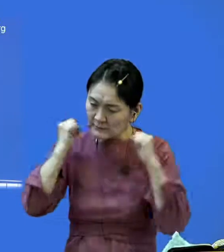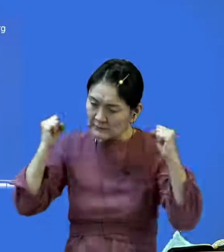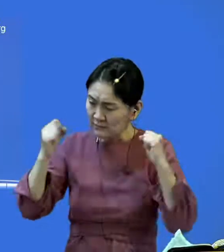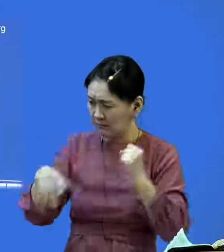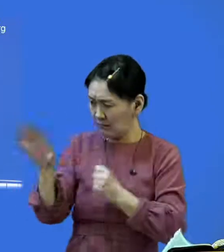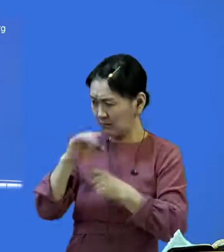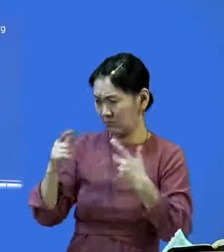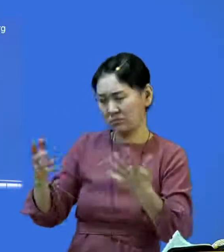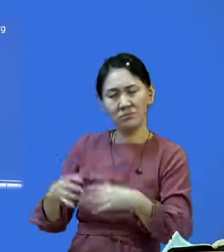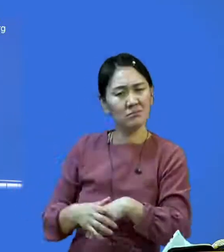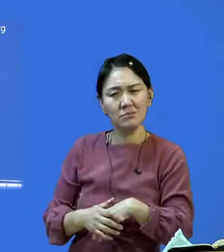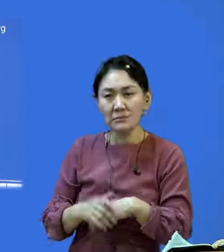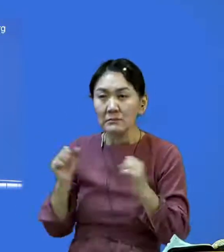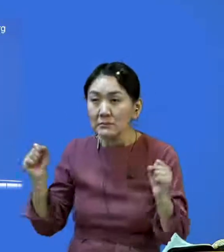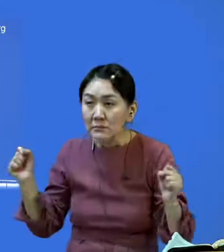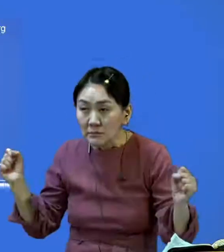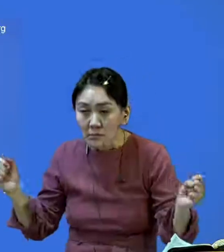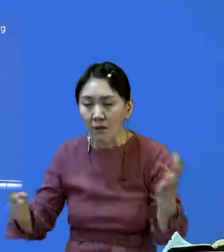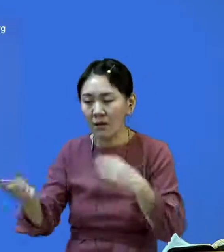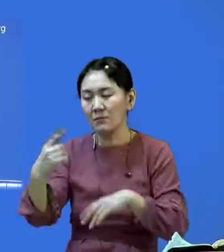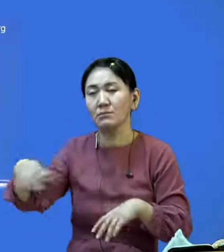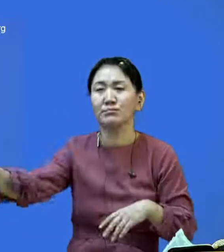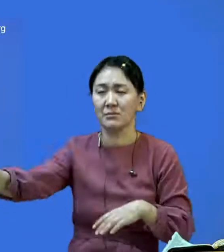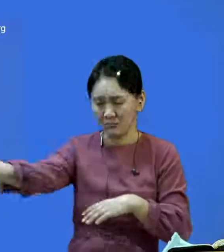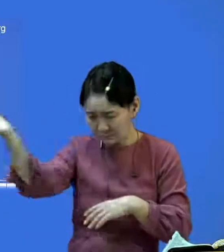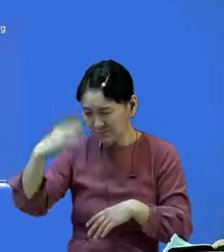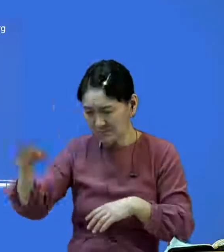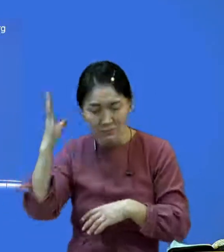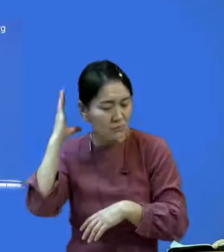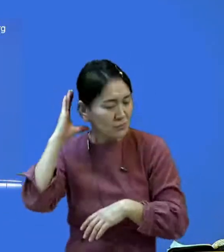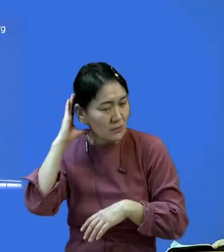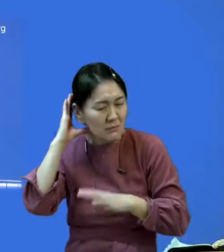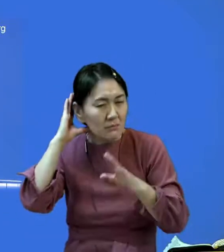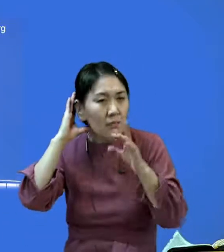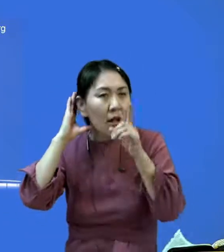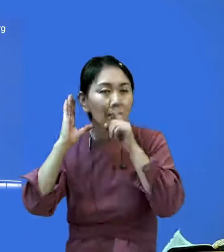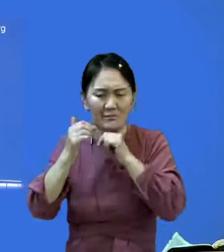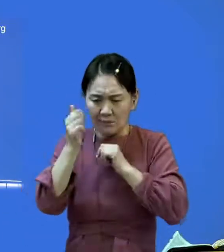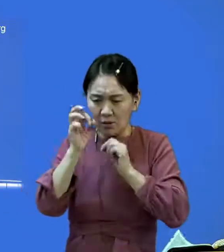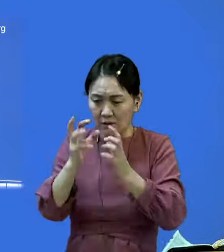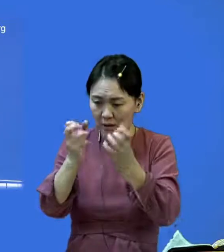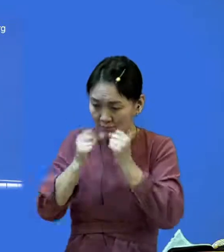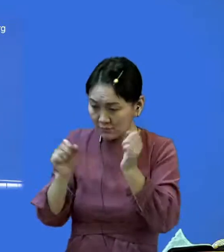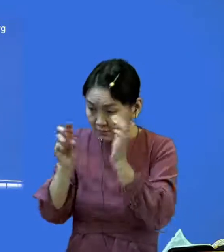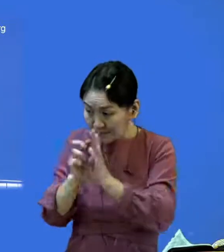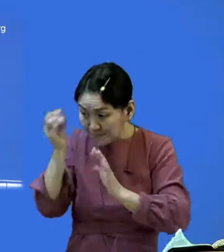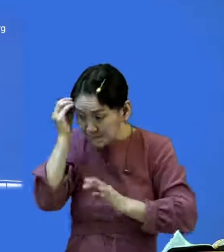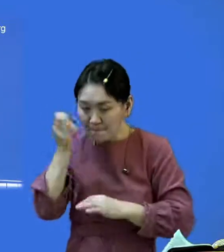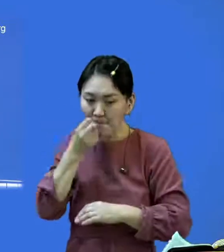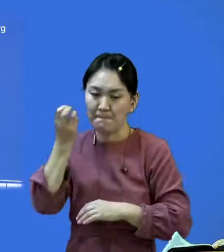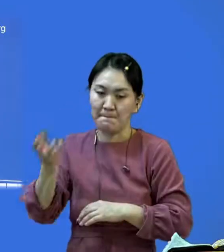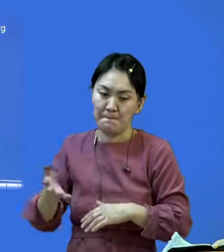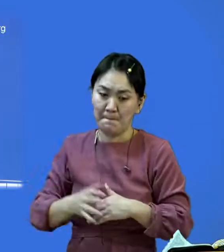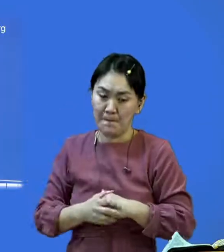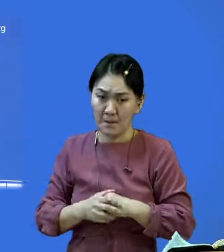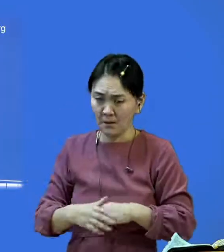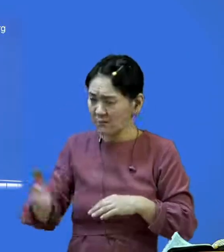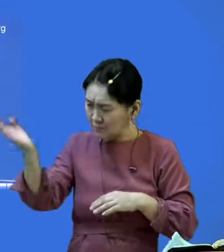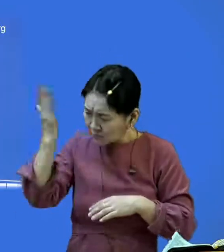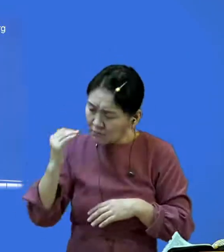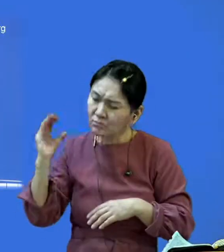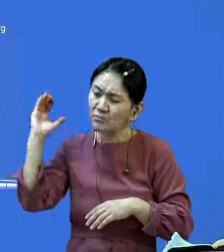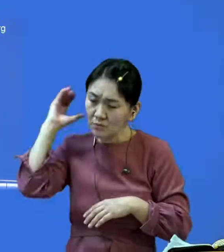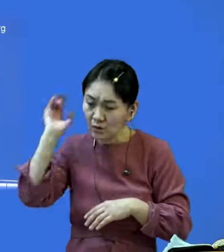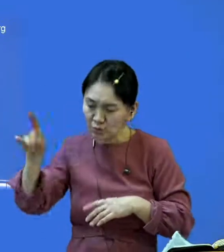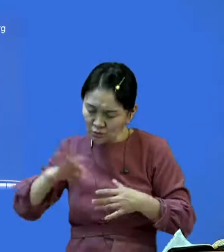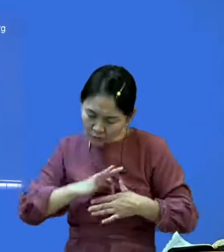вэ? Над дээр хурж ирээ та нар сонсохтун. Тэгвэл та нар сайныг олж авах болно. Тэмээр сонсохтун. Тэгвэл